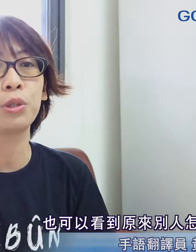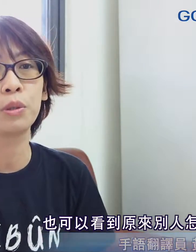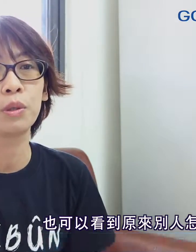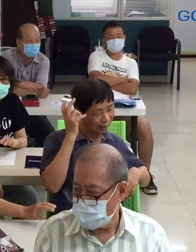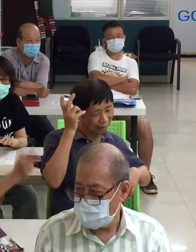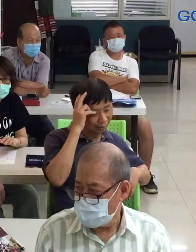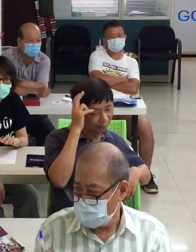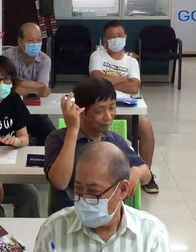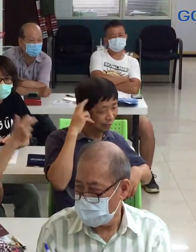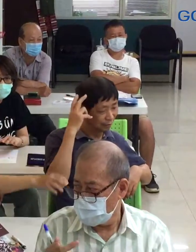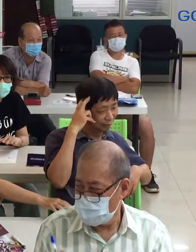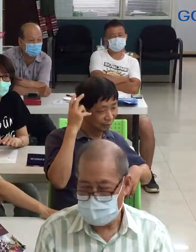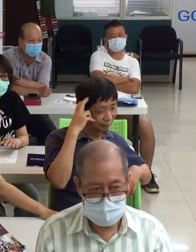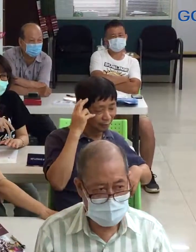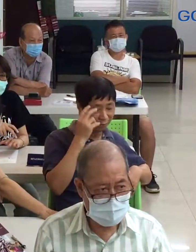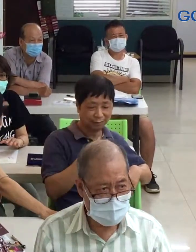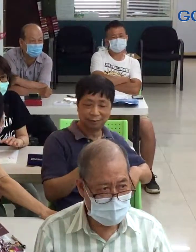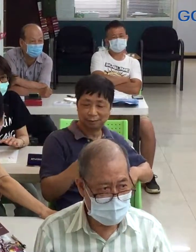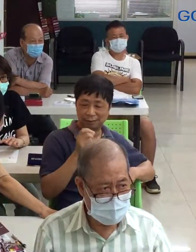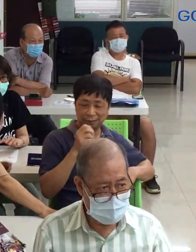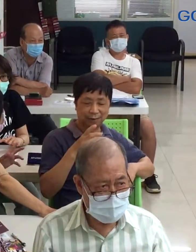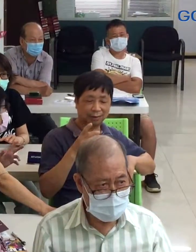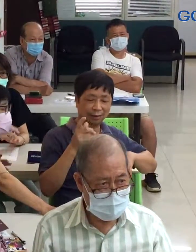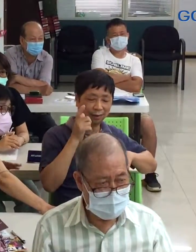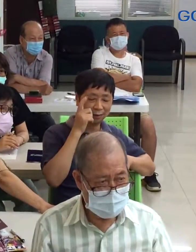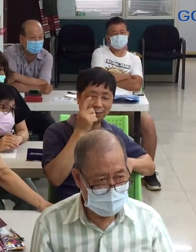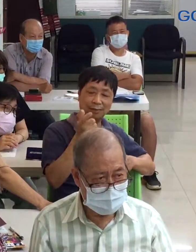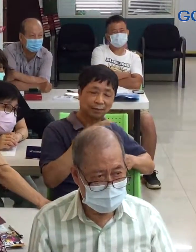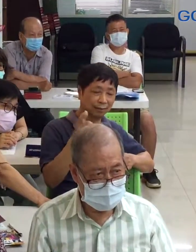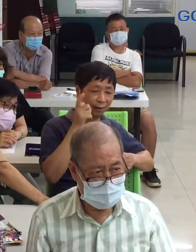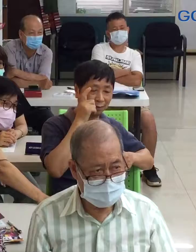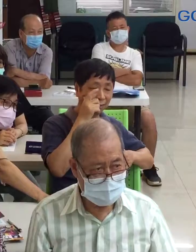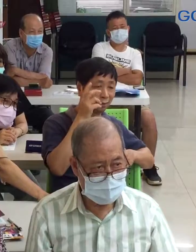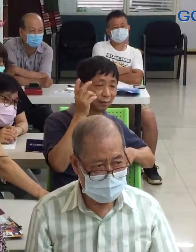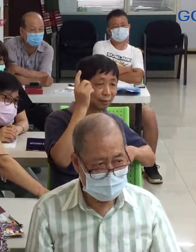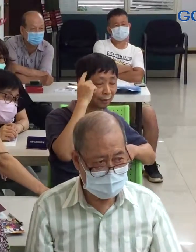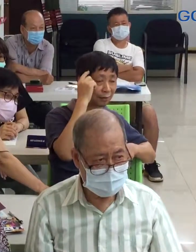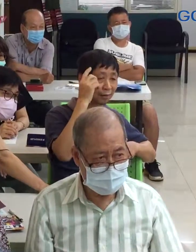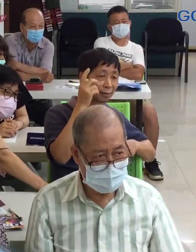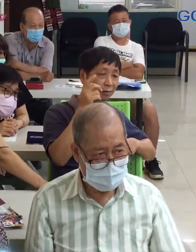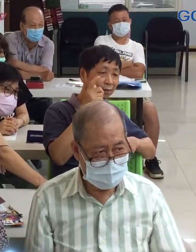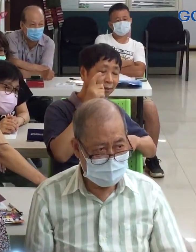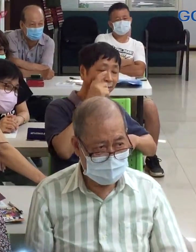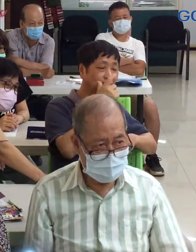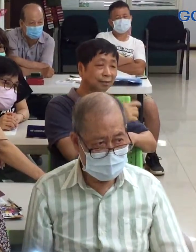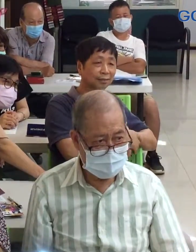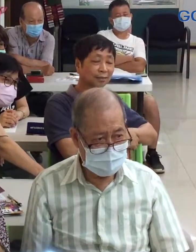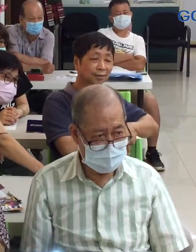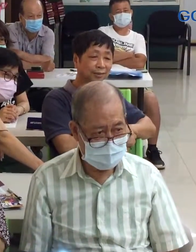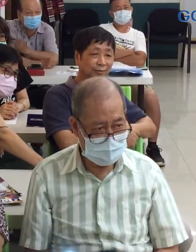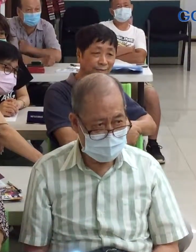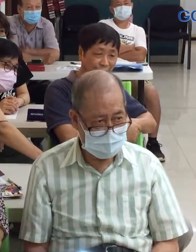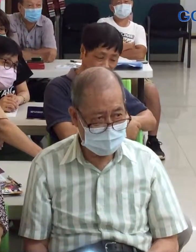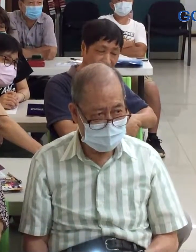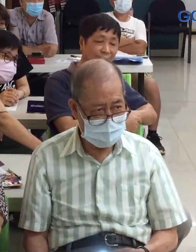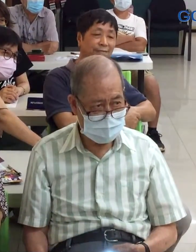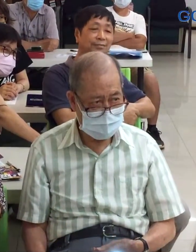想。 手语翻译员和听障者在沟通上彼此学习，在生活上也一起面对时局的变